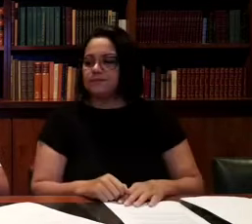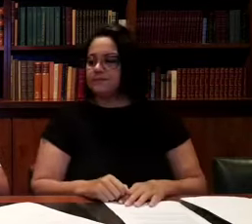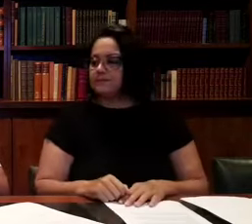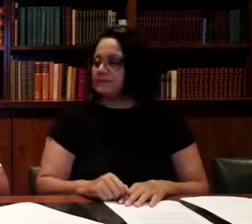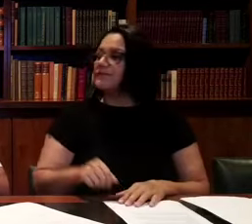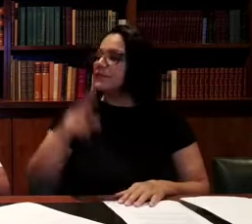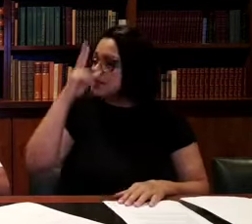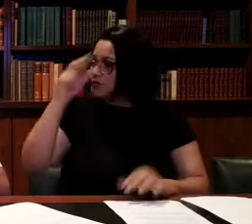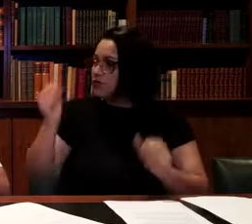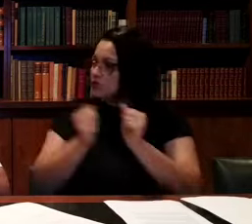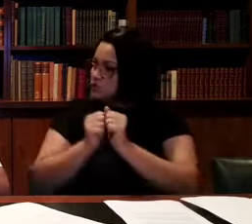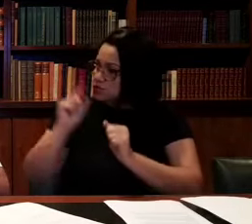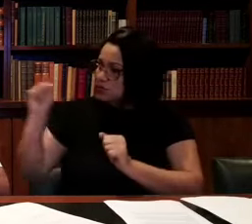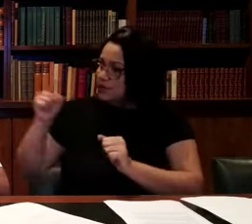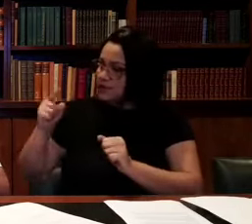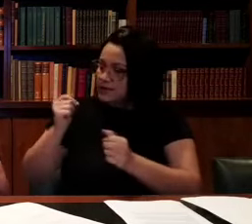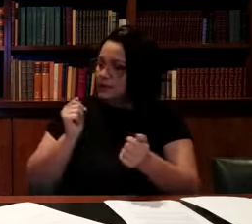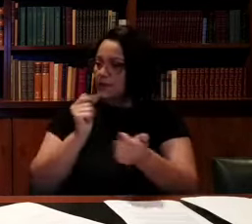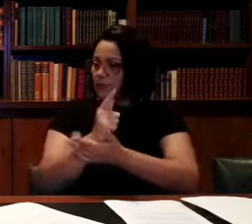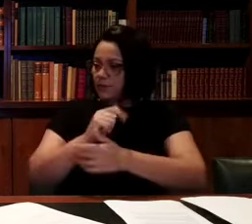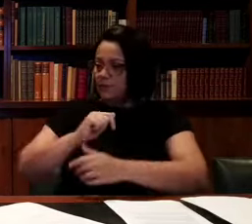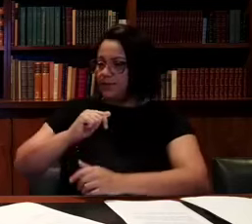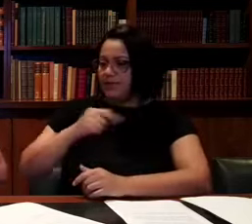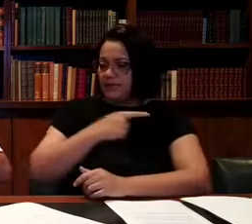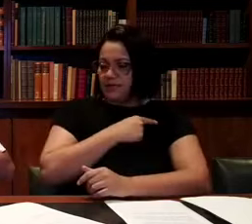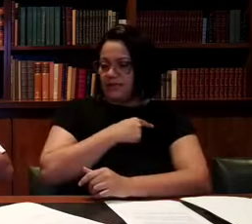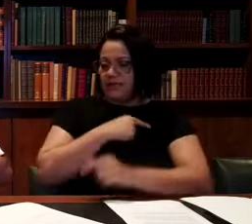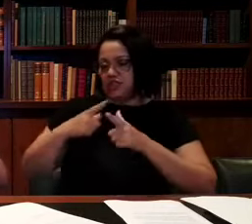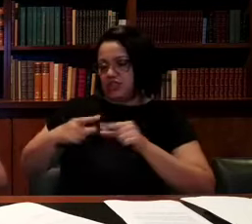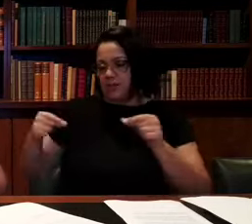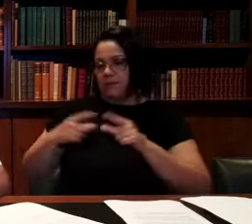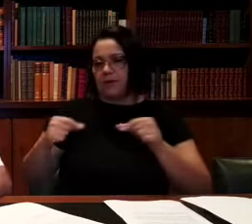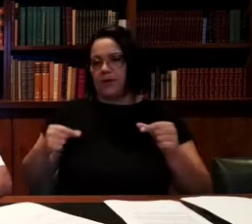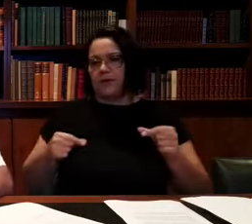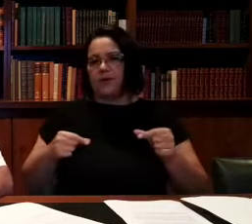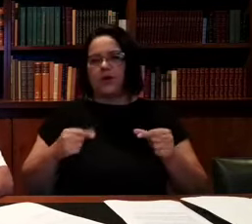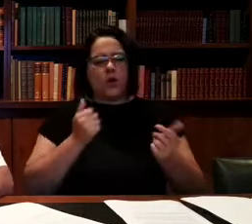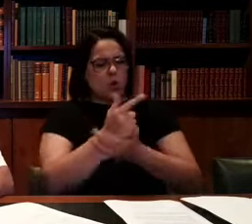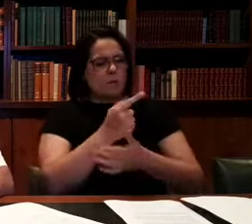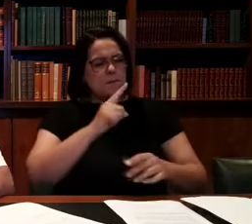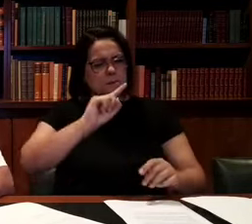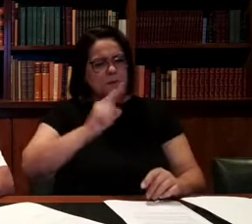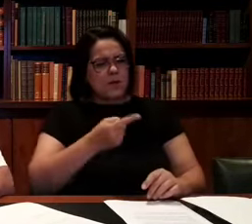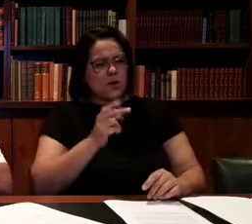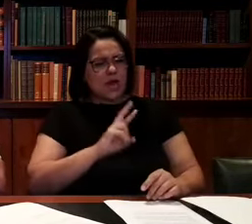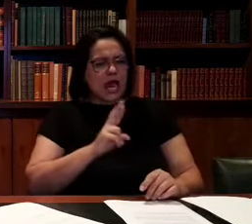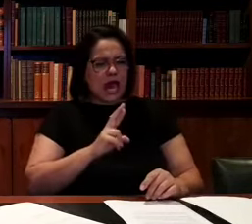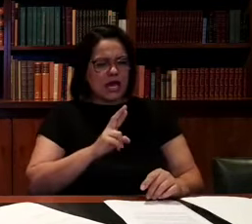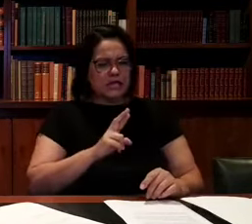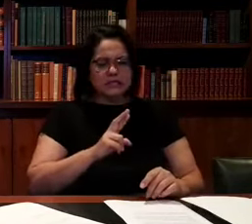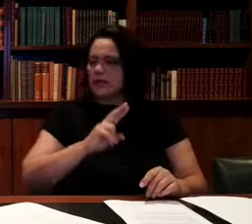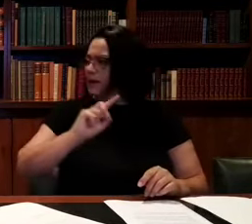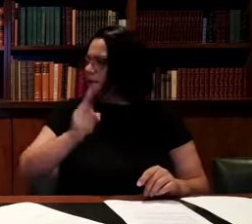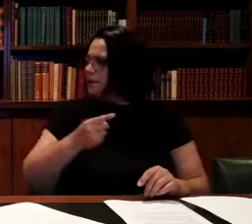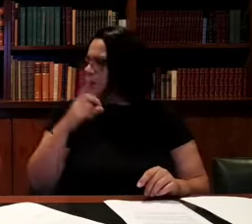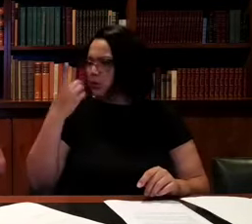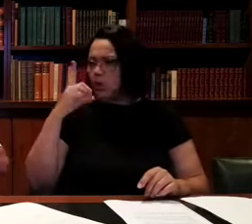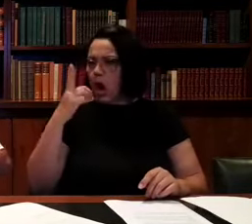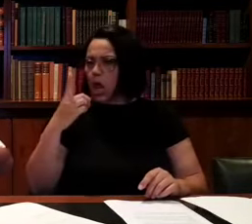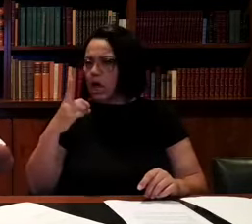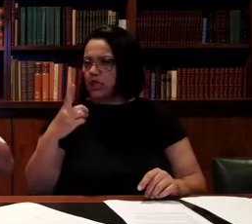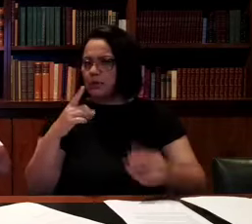tá discutindo Japão e eu comprei uma correntinha eu não sei foi mil já sumiu dólares com uma correntinha